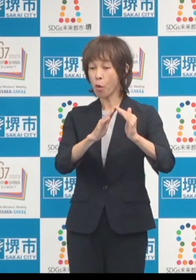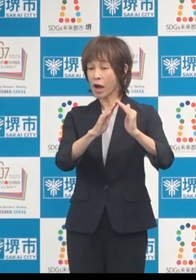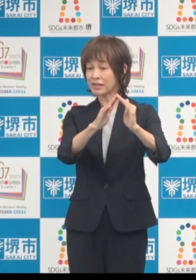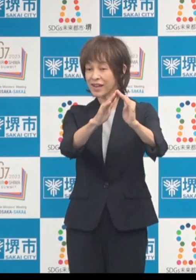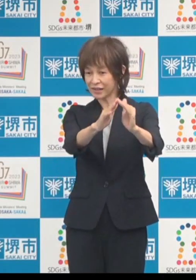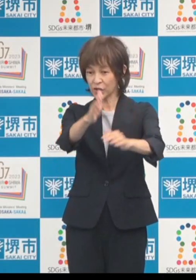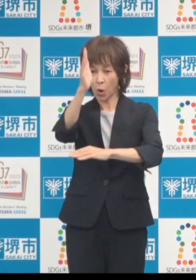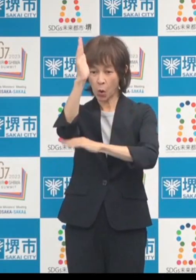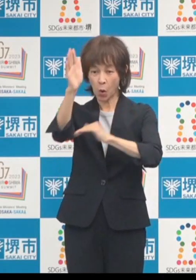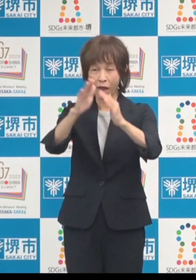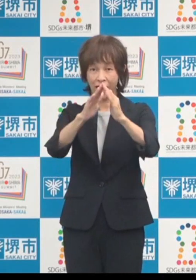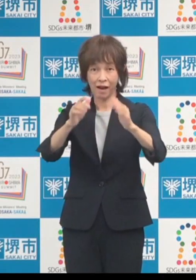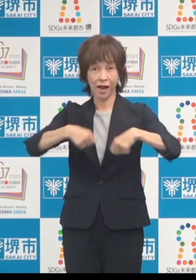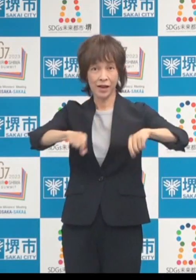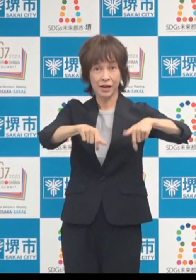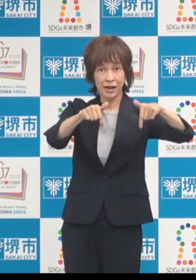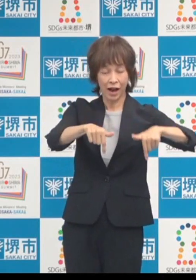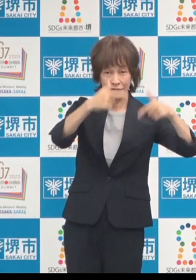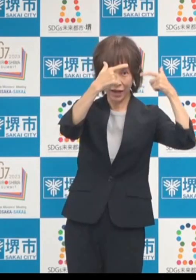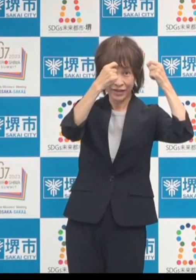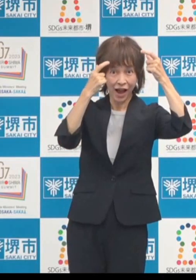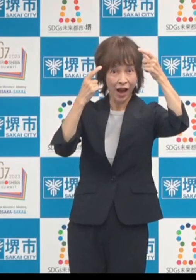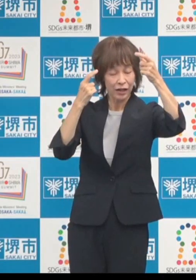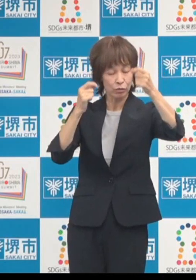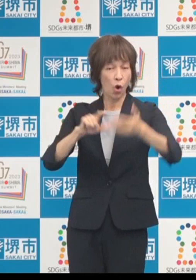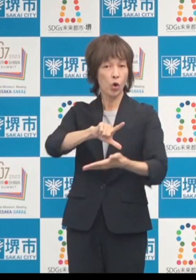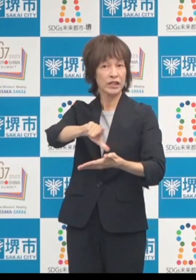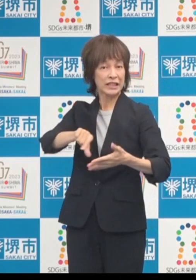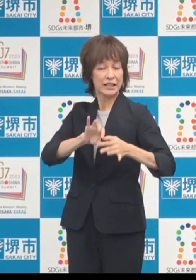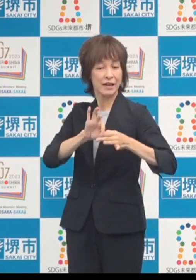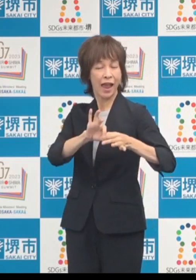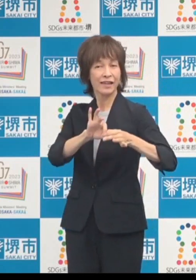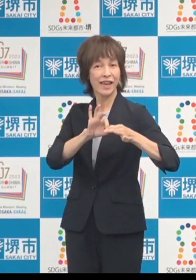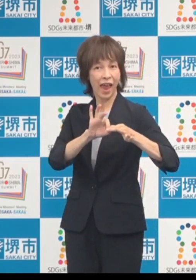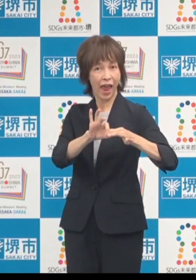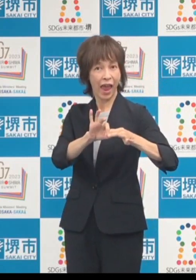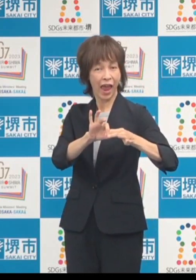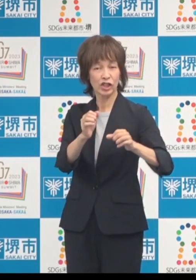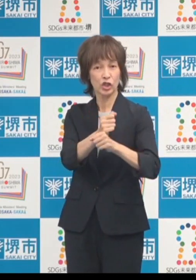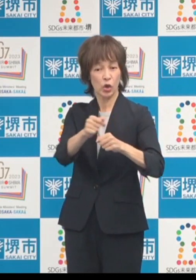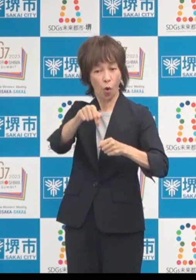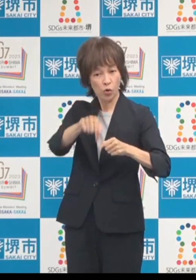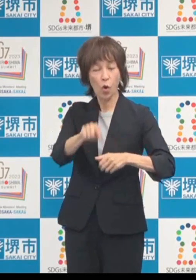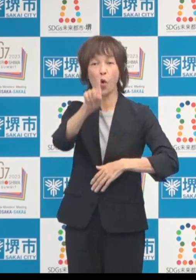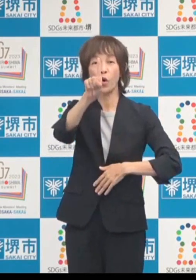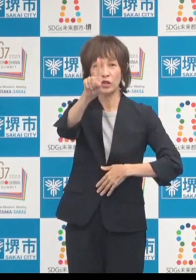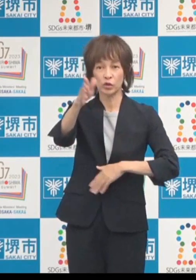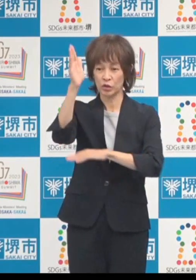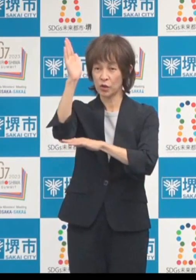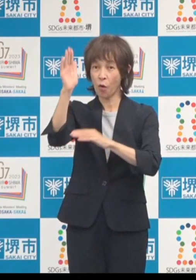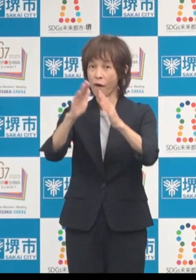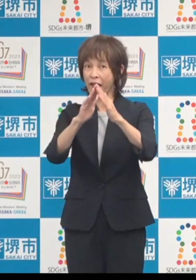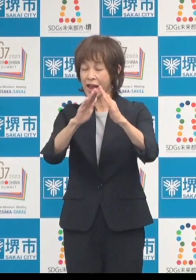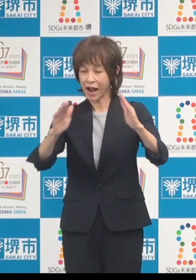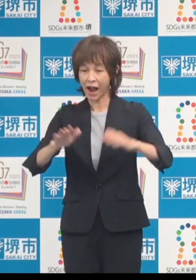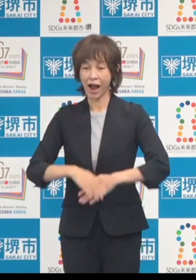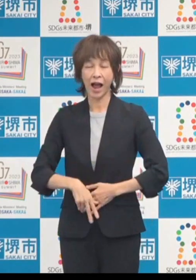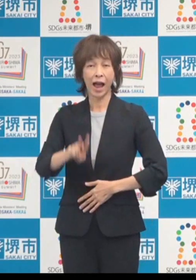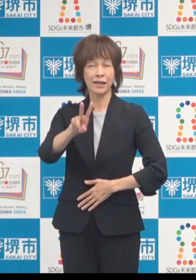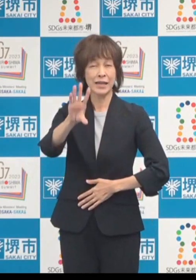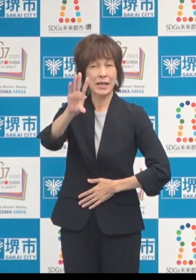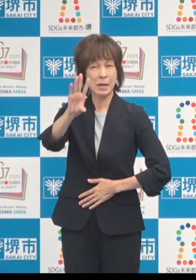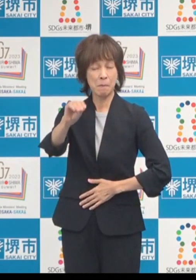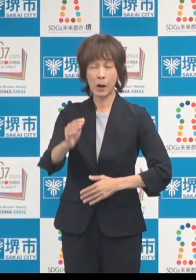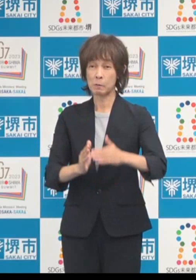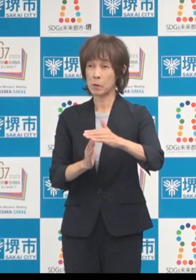です。関西大学様との地域連携事業として開催をいたします。講演会では2万点を超